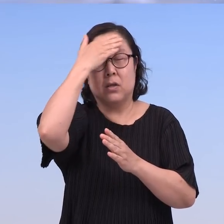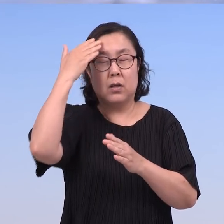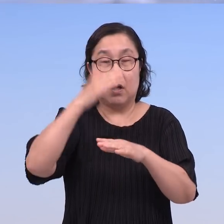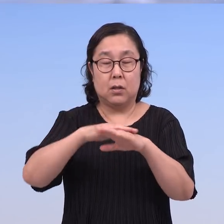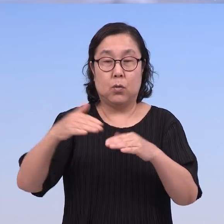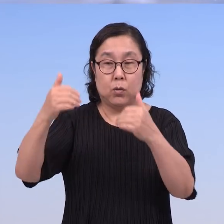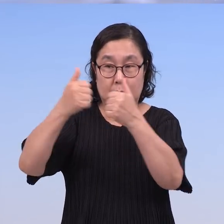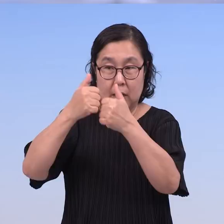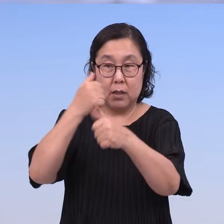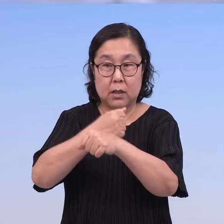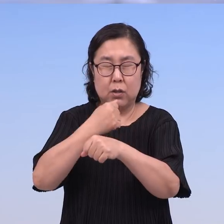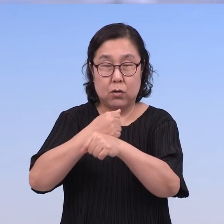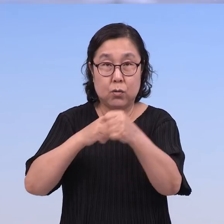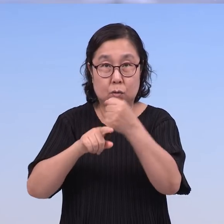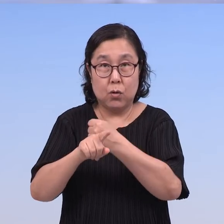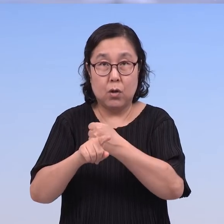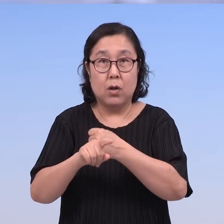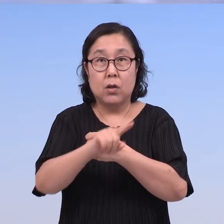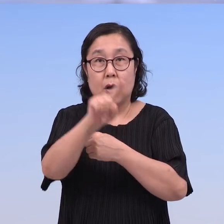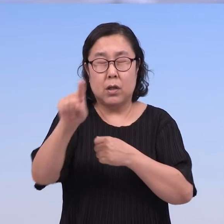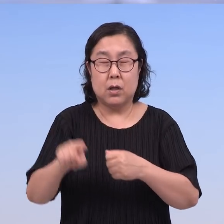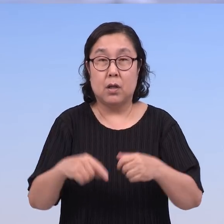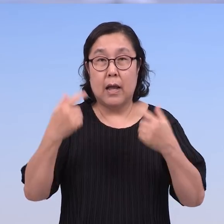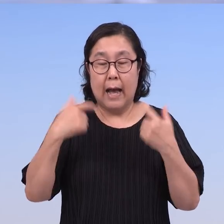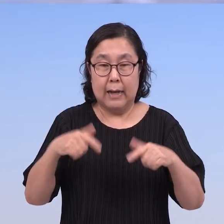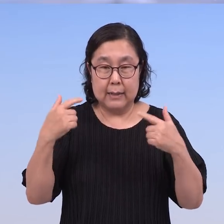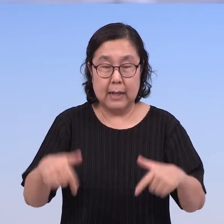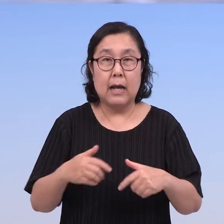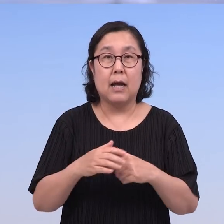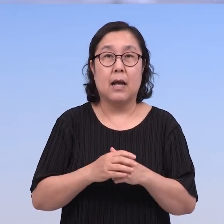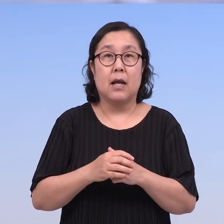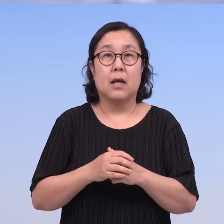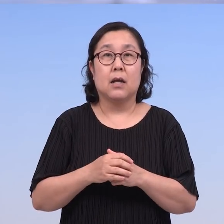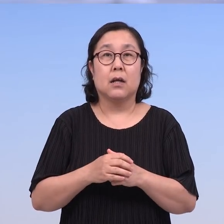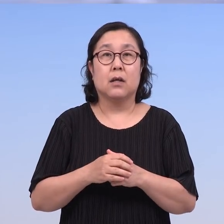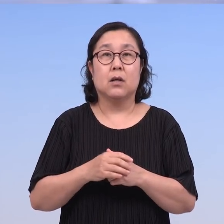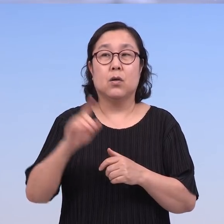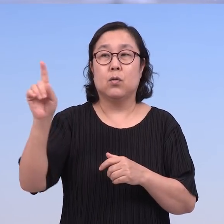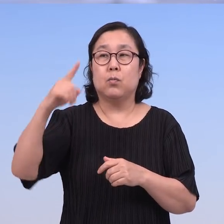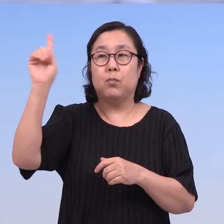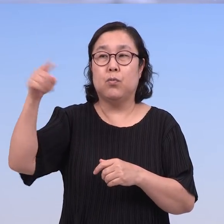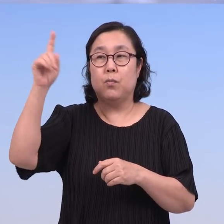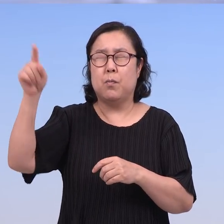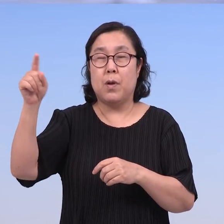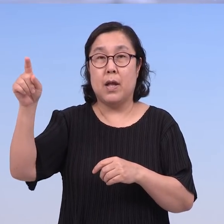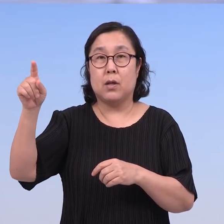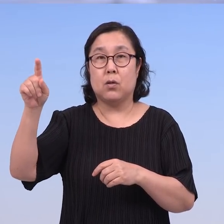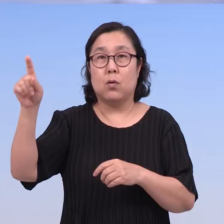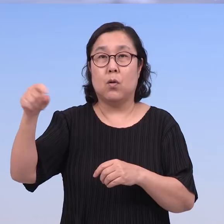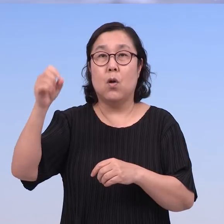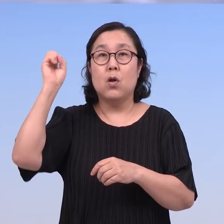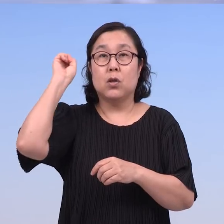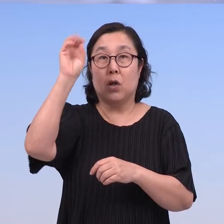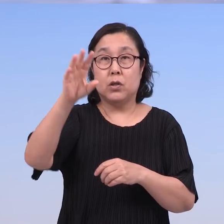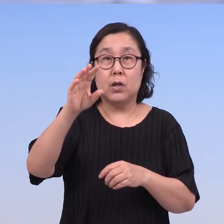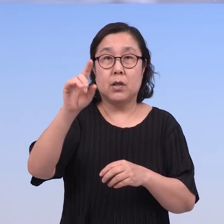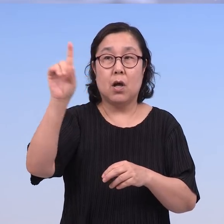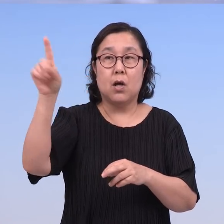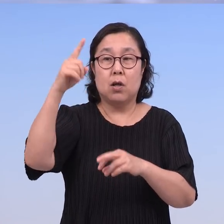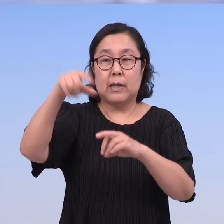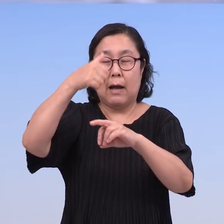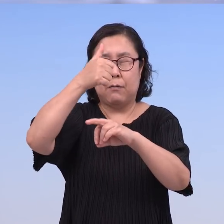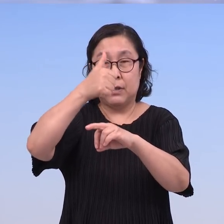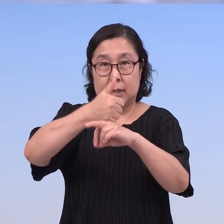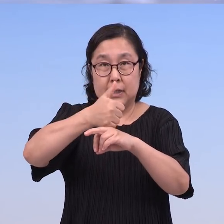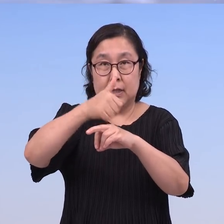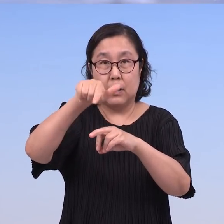청년들에게는 맨날 도전하는 게 그거예요. 왜 니들은 맨날 그 물맷돌 얘기만 하느냐고. 그 물맷돌 던져가지고